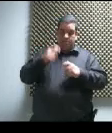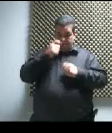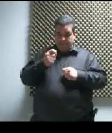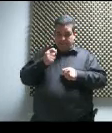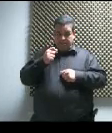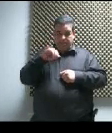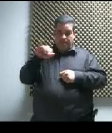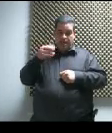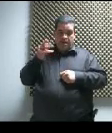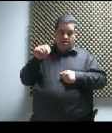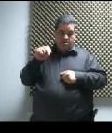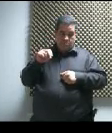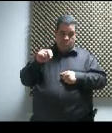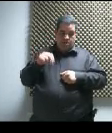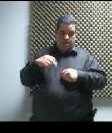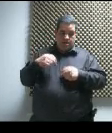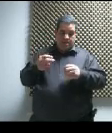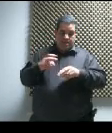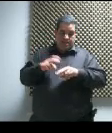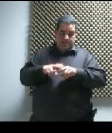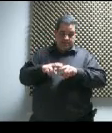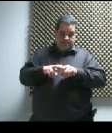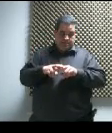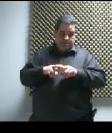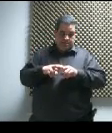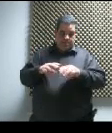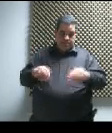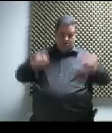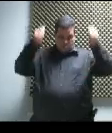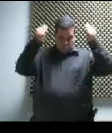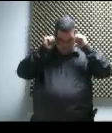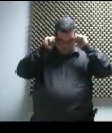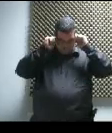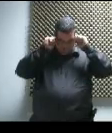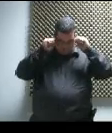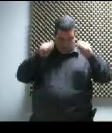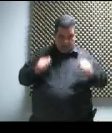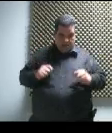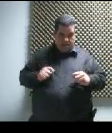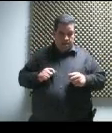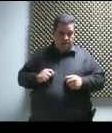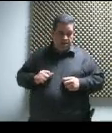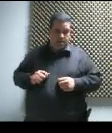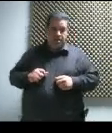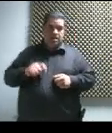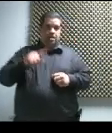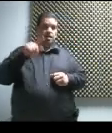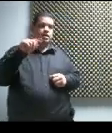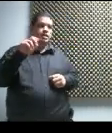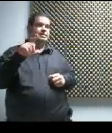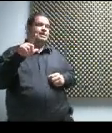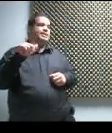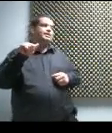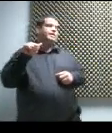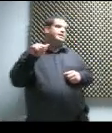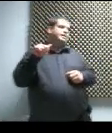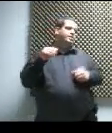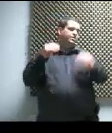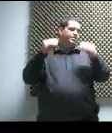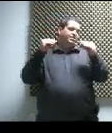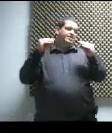en Japón le dan a los niñitos, en el pupitre tienen como un casquito de tela, como